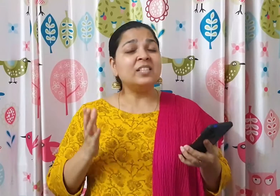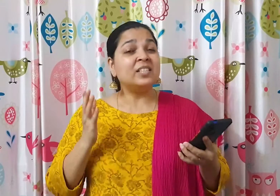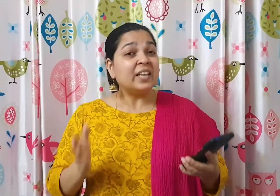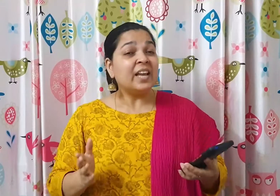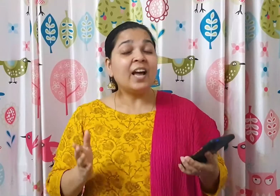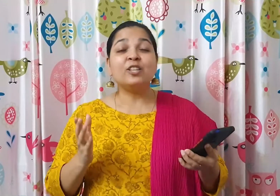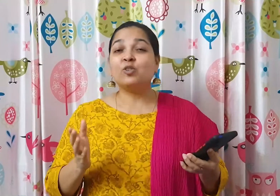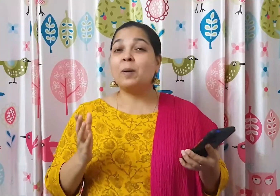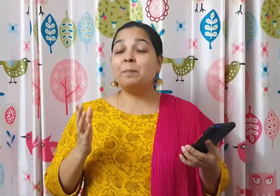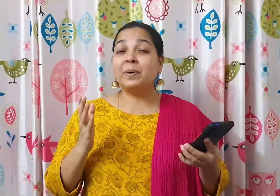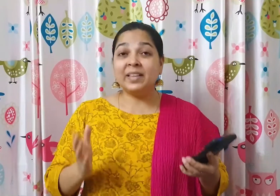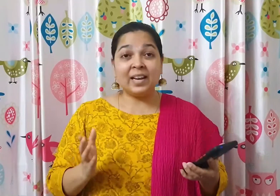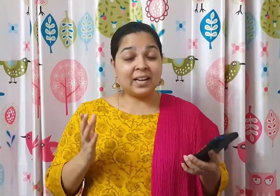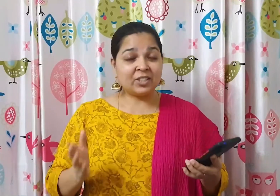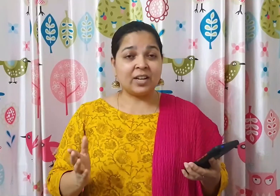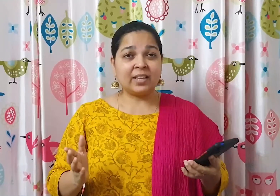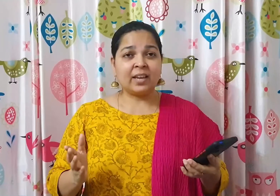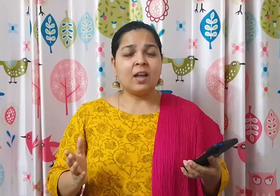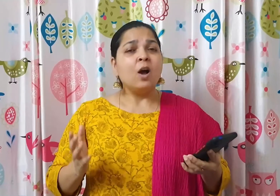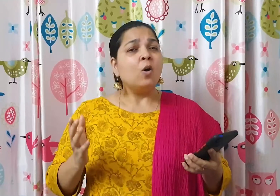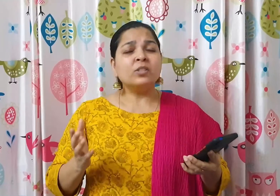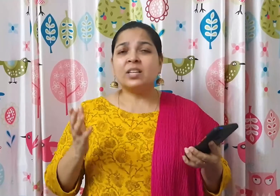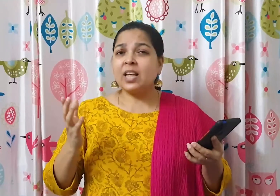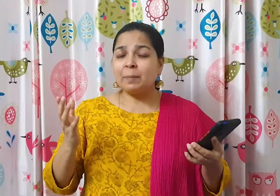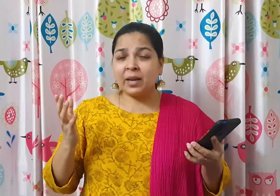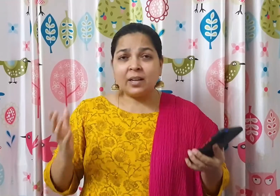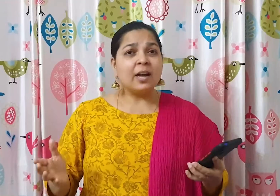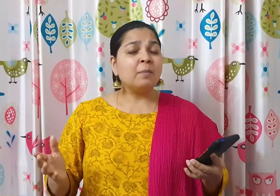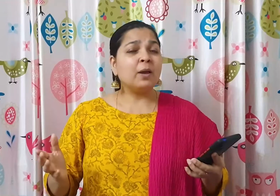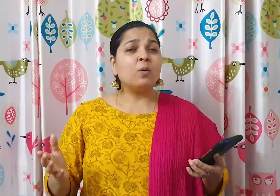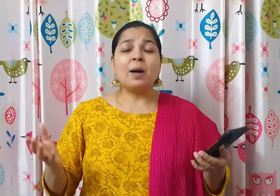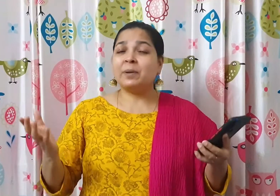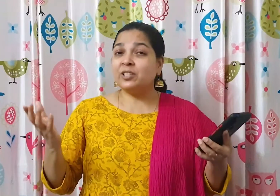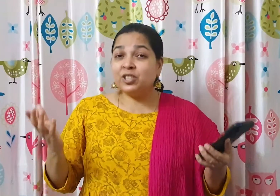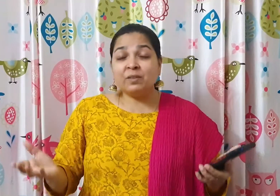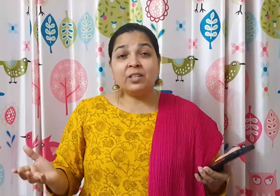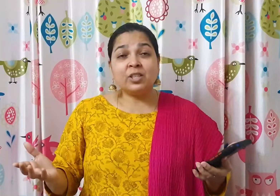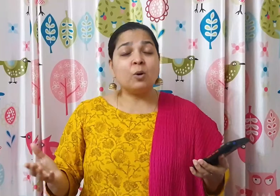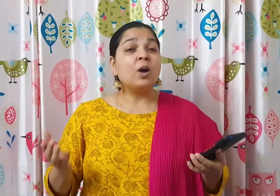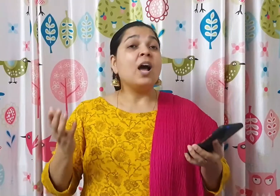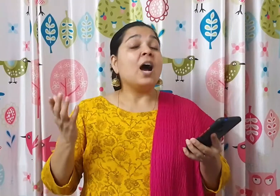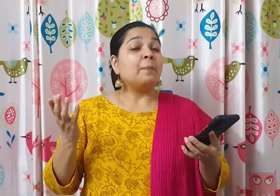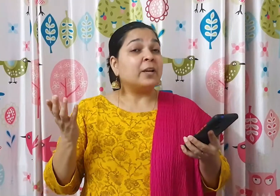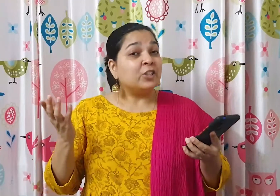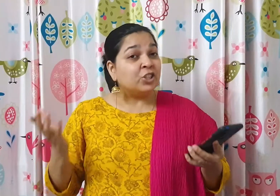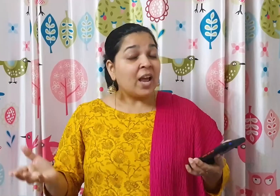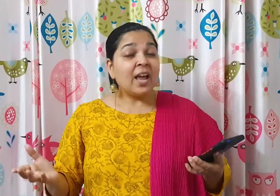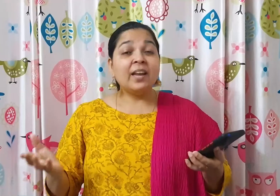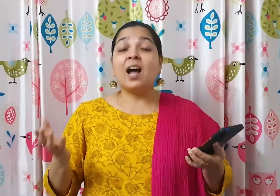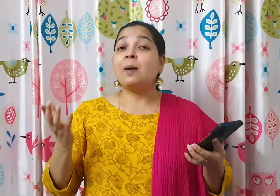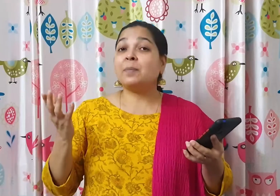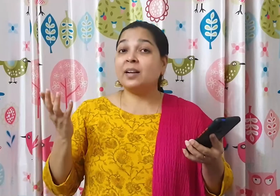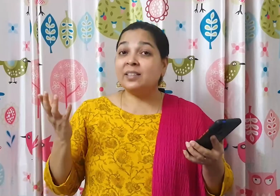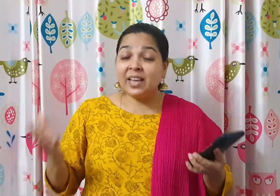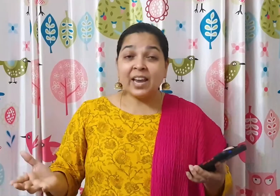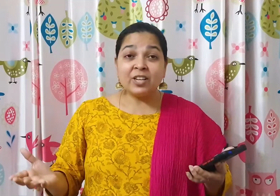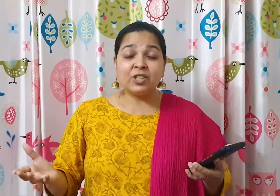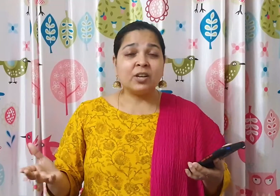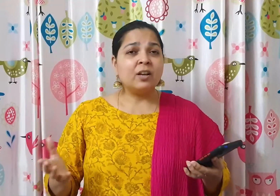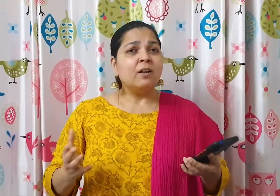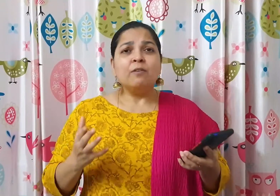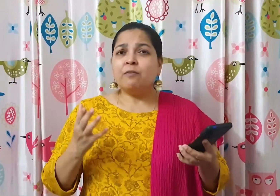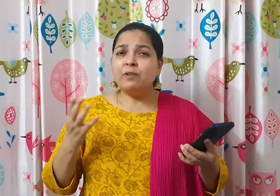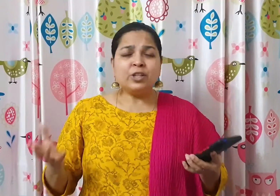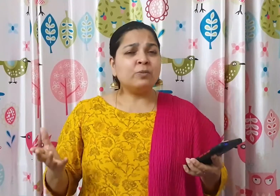কি বস্তু আছে যি আপুনি সলনি কৰিব পাৰে, এনে কি পৰিস্থিতি আছে যি আপুনি সলনি কৰিব পাৰে। হ'ব পাৰে আপোনাৰ ঘৰৰ